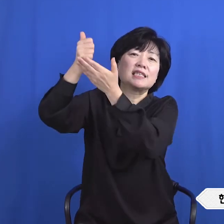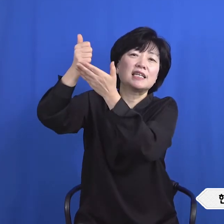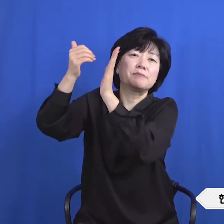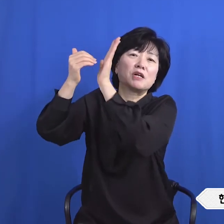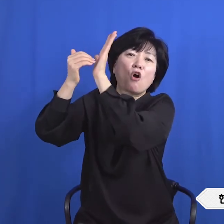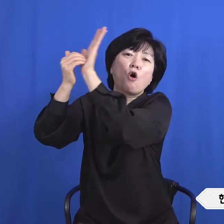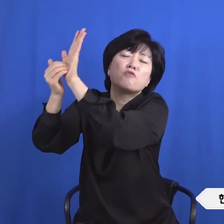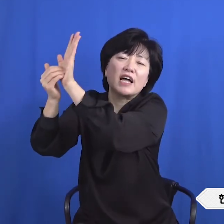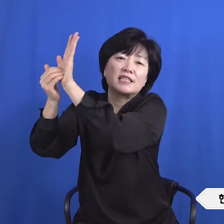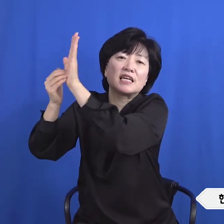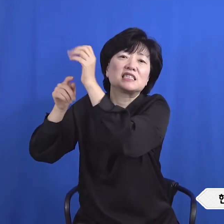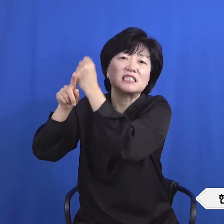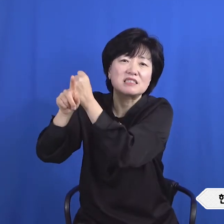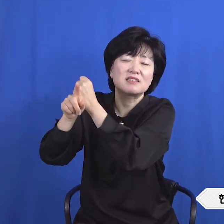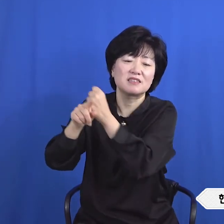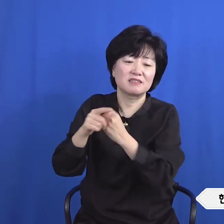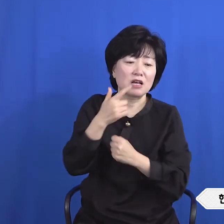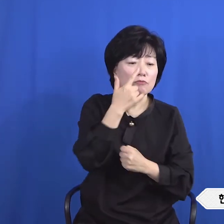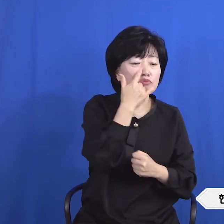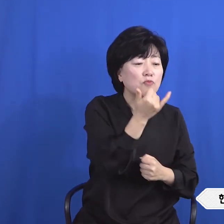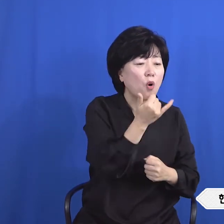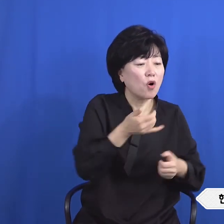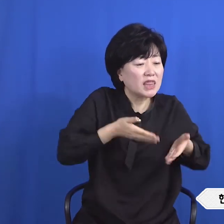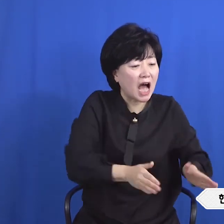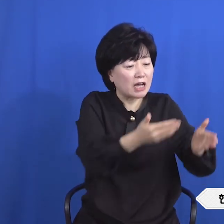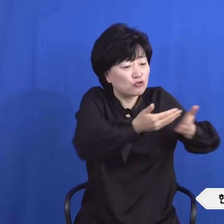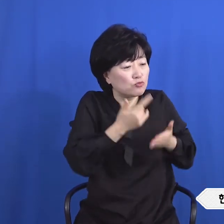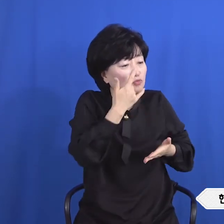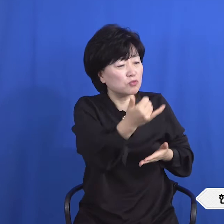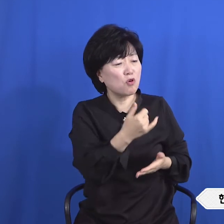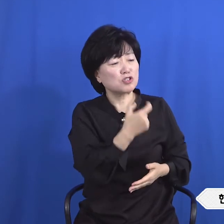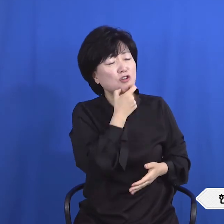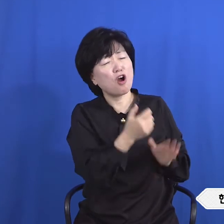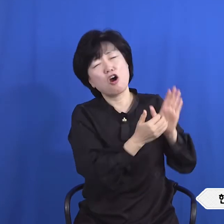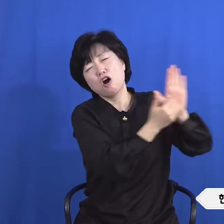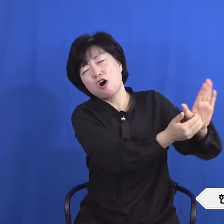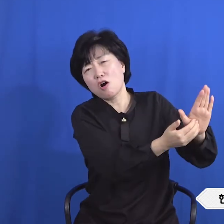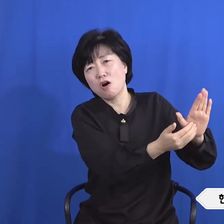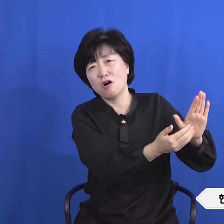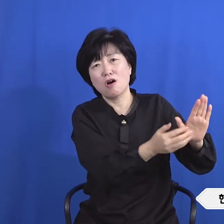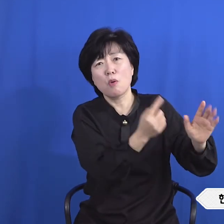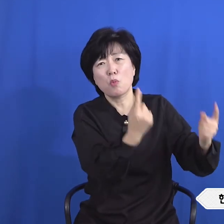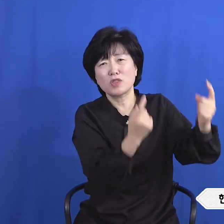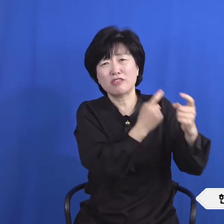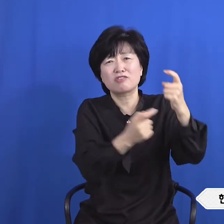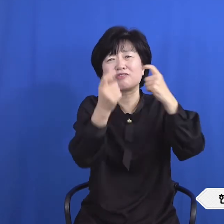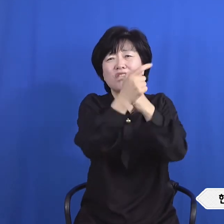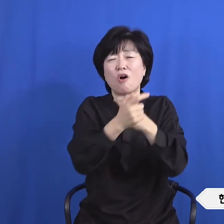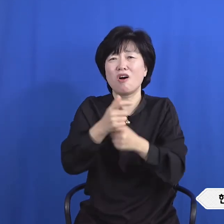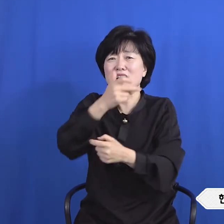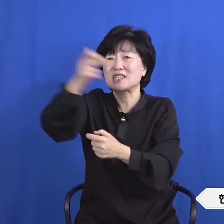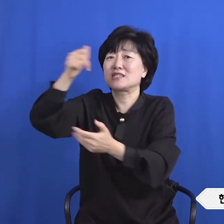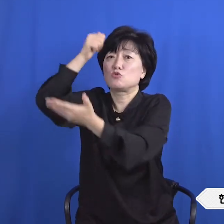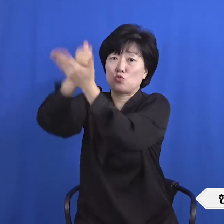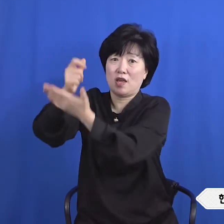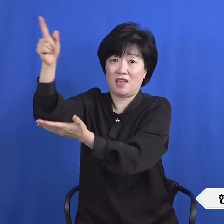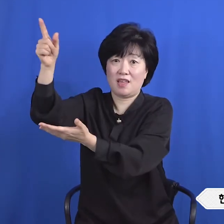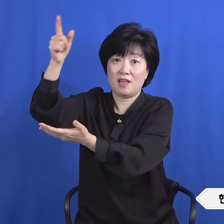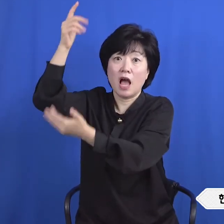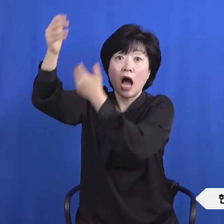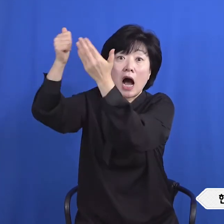하나님을 거부하는 것은 그것보다 훨씬 더한 것입니다. 하나님은 온 우주의 부모이십니다. 우리